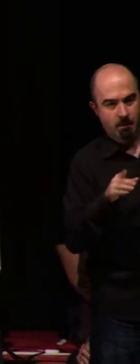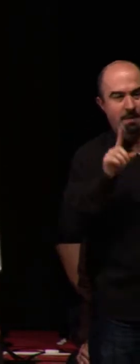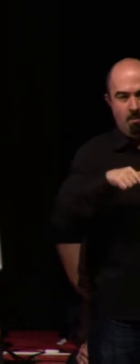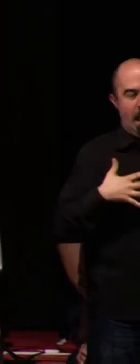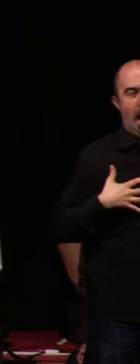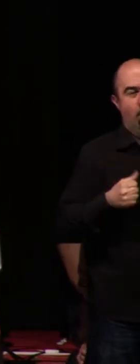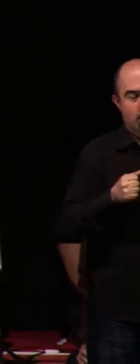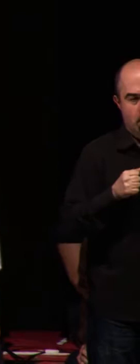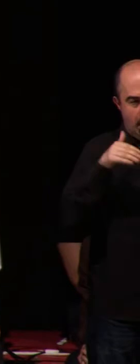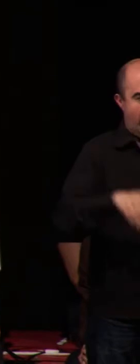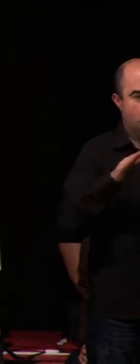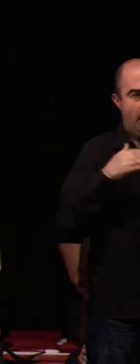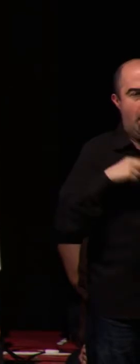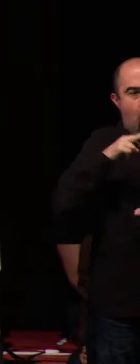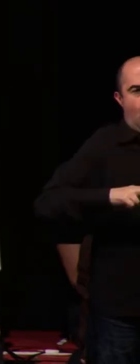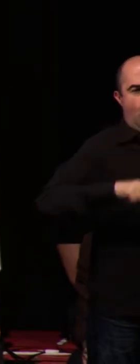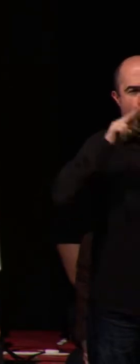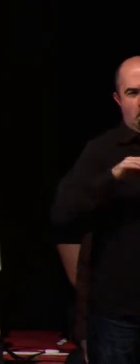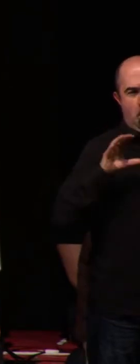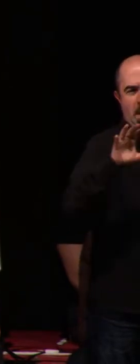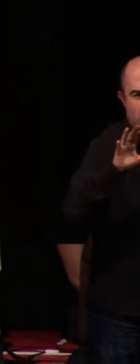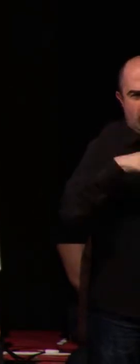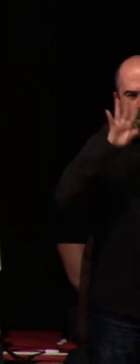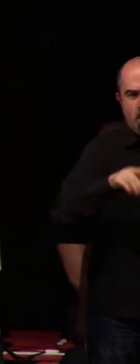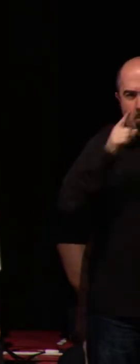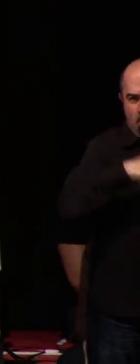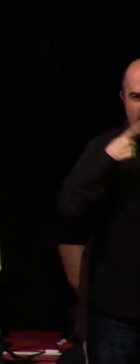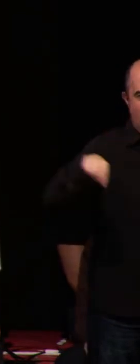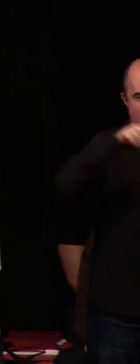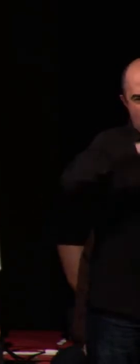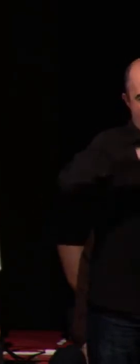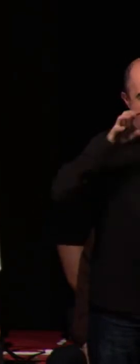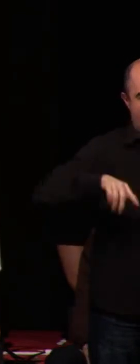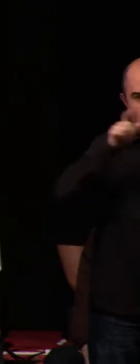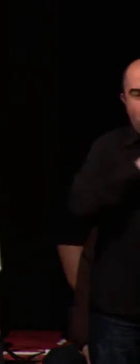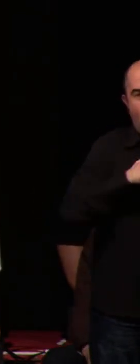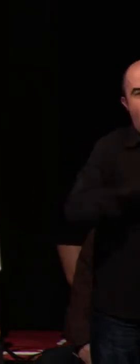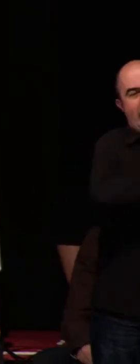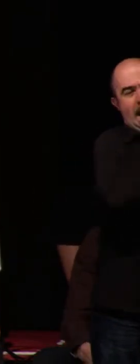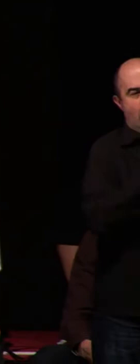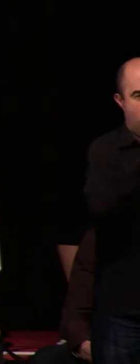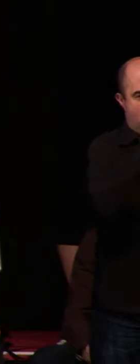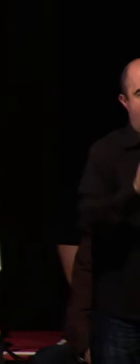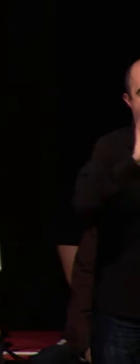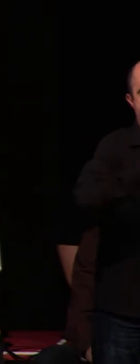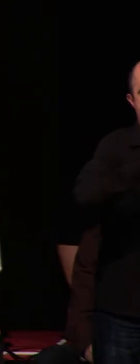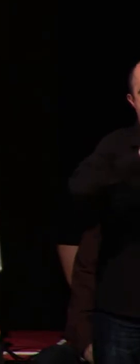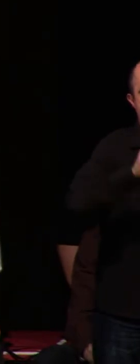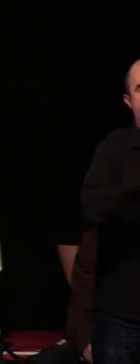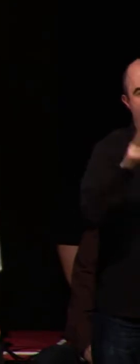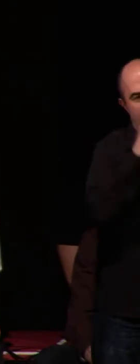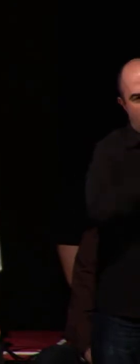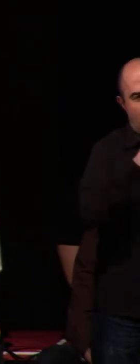indissolublement, eleccions de caràcter constituent perquè també hi ha una altra majoria social que està pel canvi de règim, pel canvi de model socioeconòmic i per sortir de